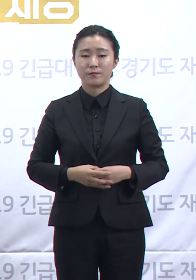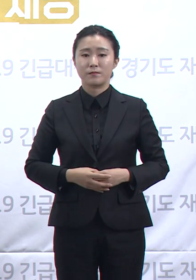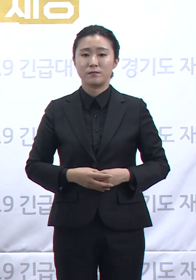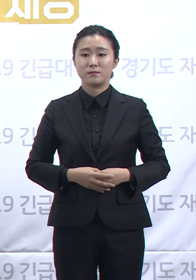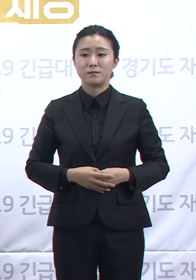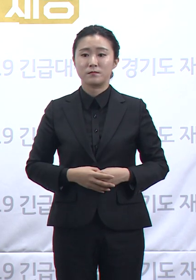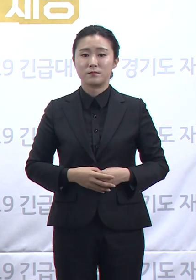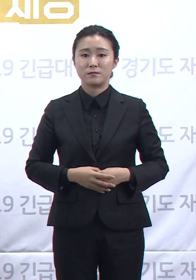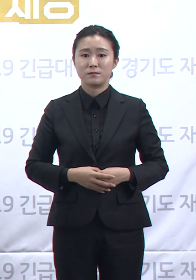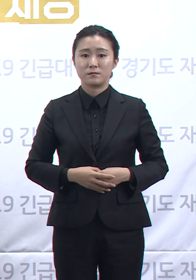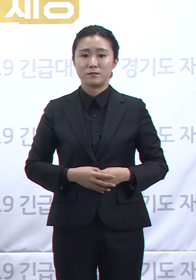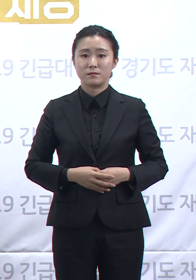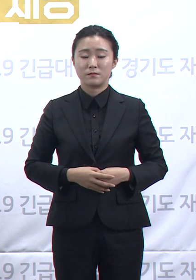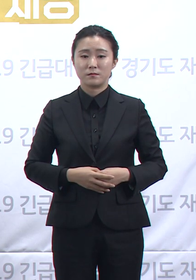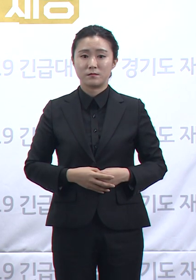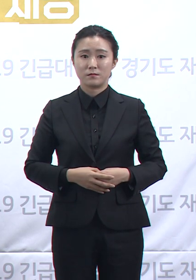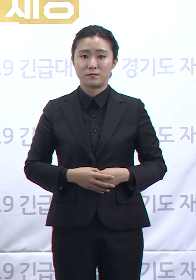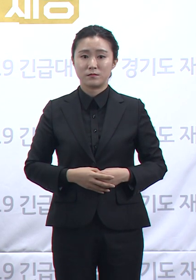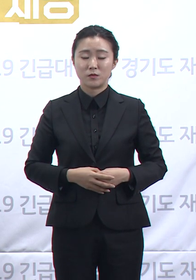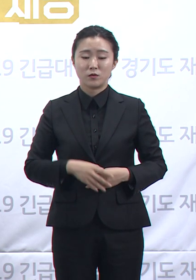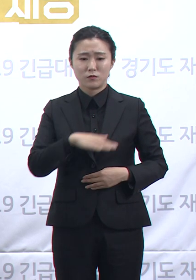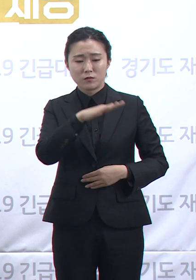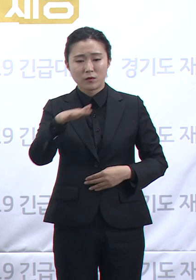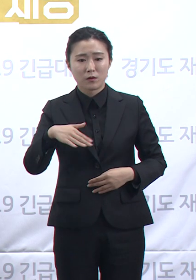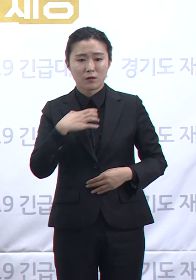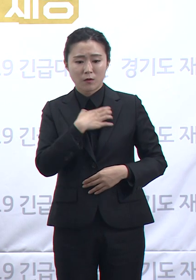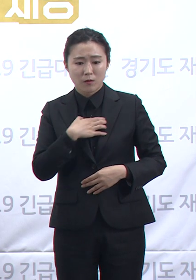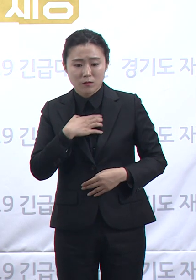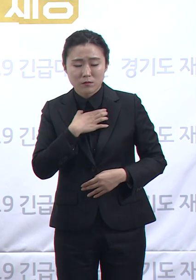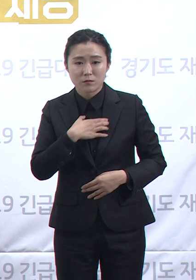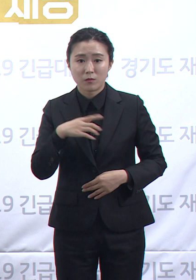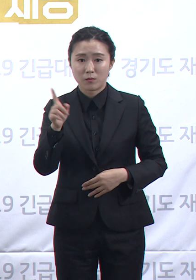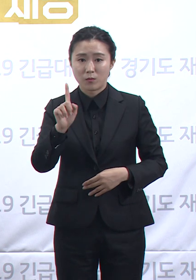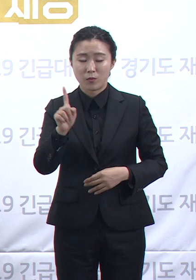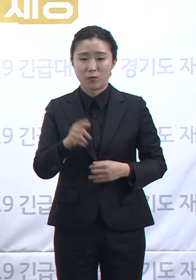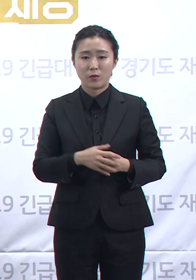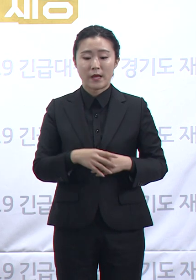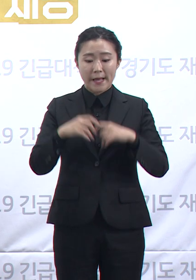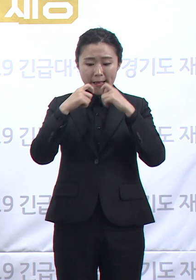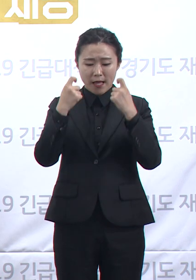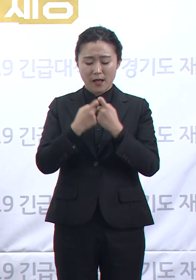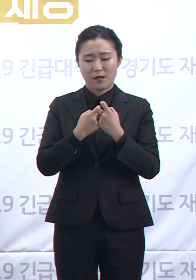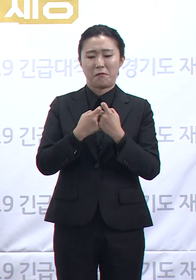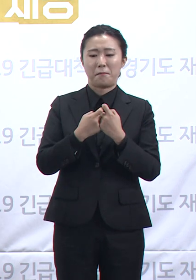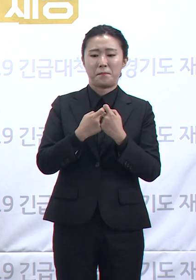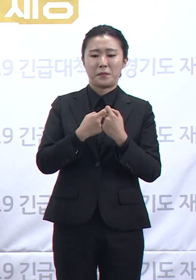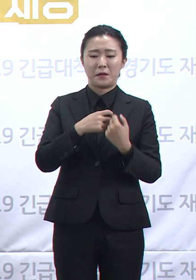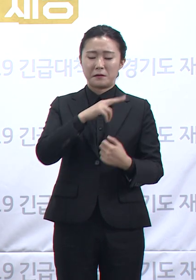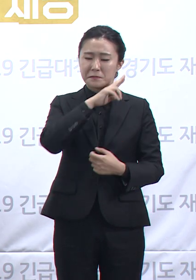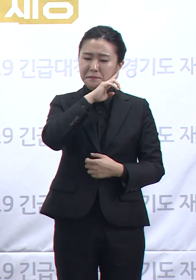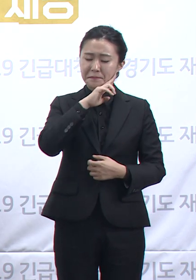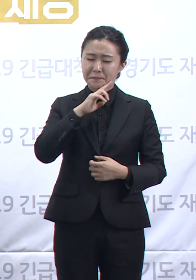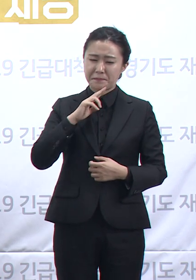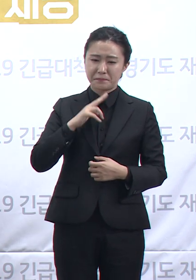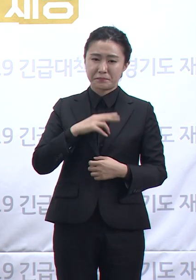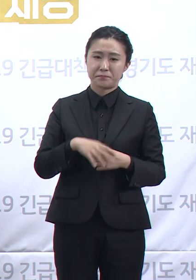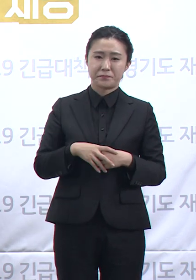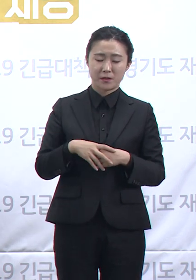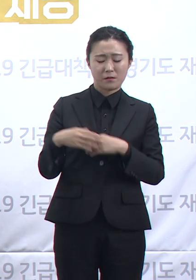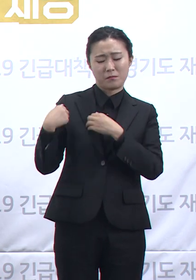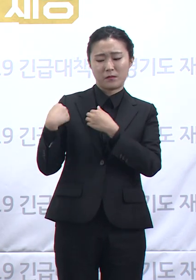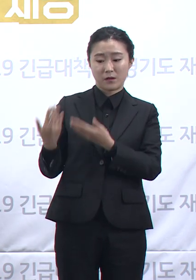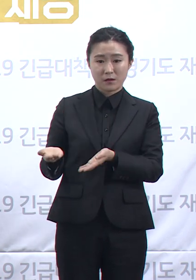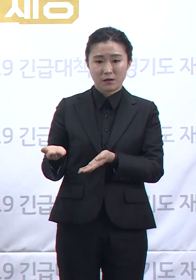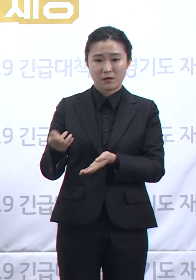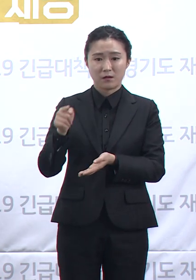것입니다. 우리가 두려워해야 하는 것은 개인의 방역 소홀이 사회 전체의 시스템의 구멍을 만들고